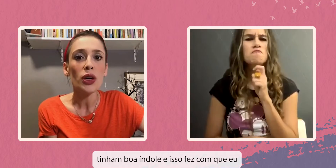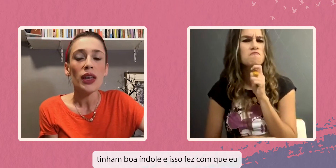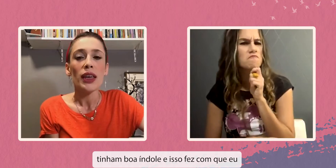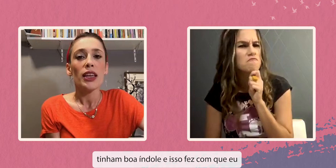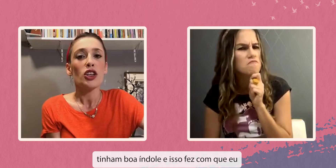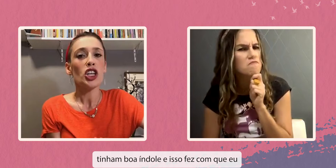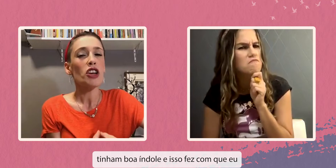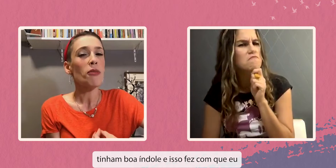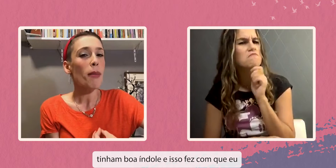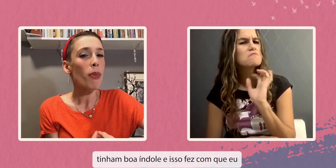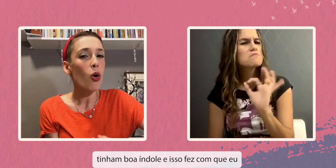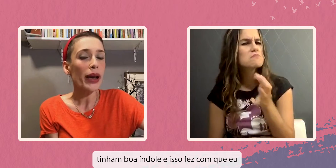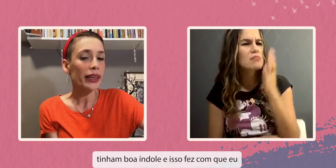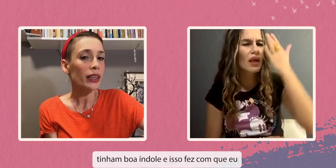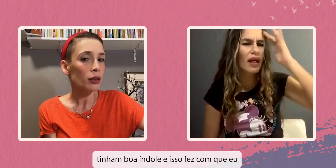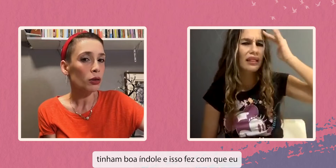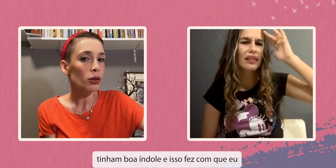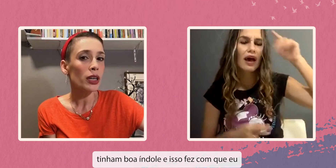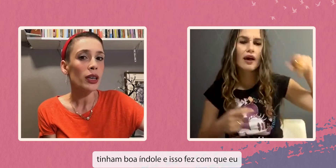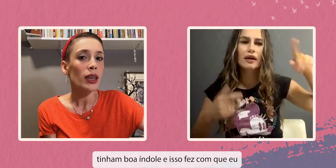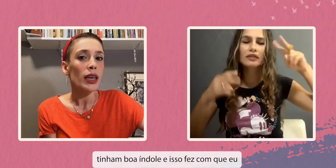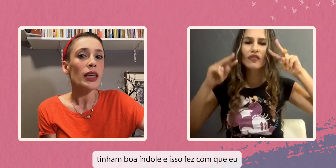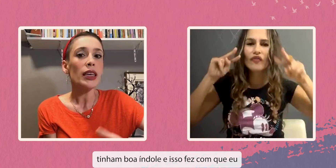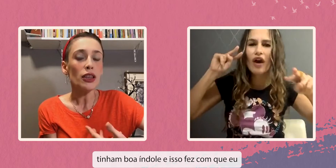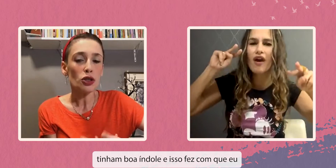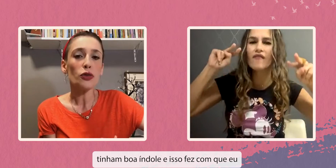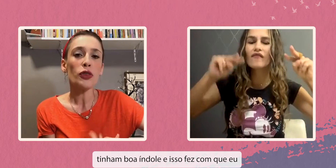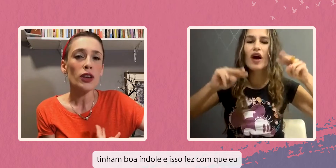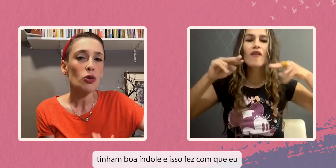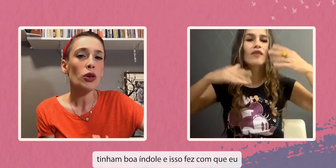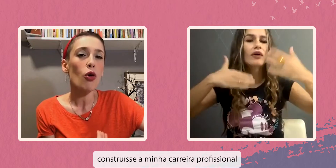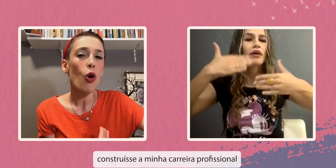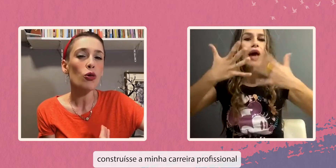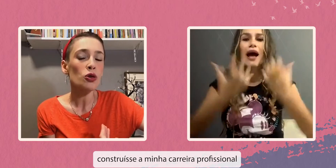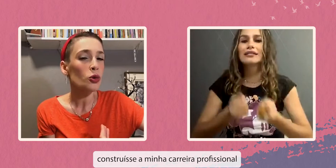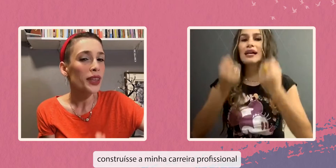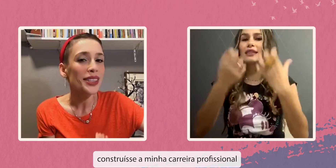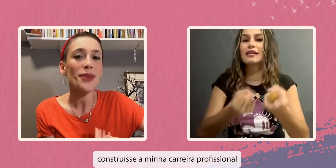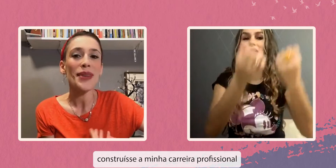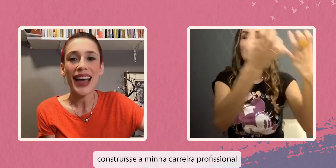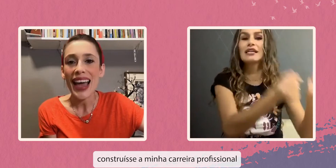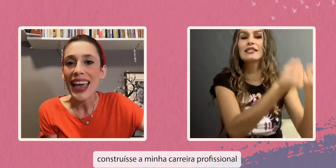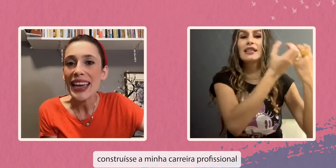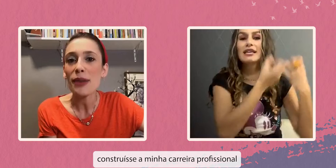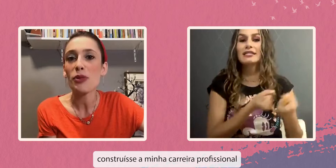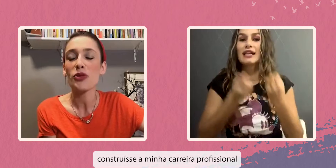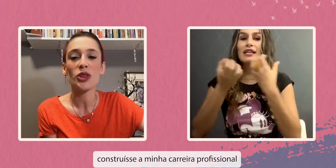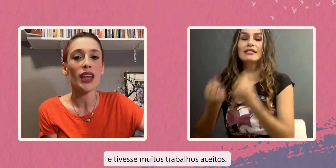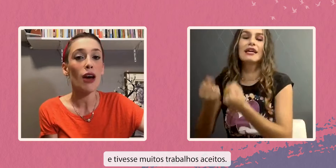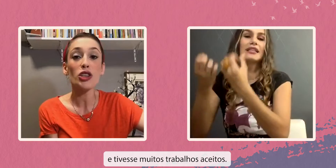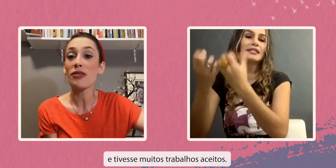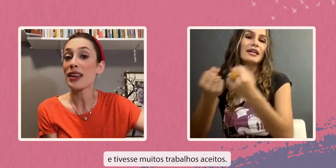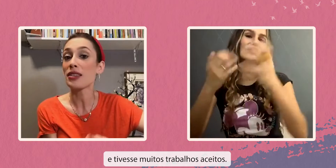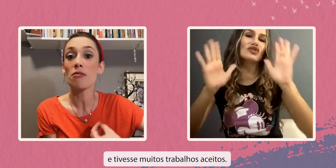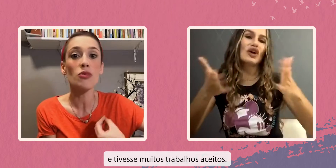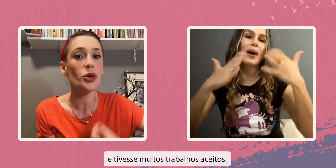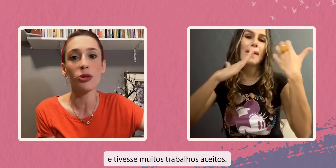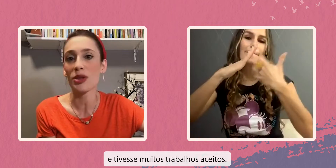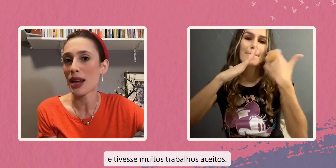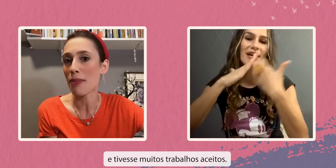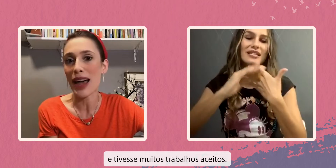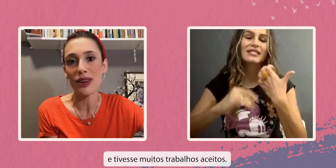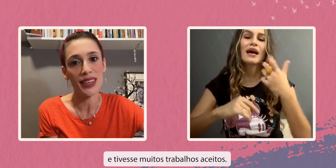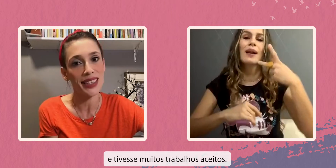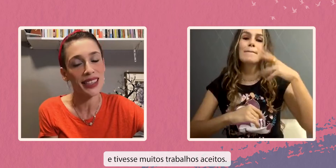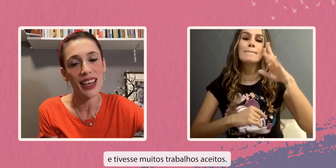profissionalismo, tinha uma boa índole, e isso fez com que eu construísse a minha carreira profissional e tivesse